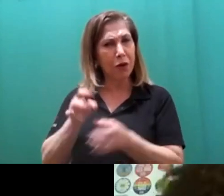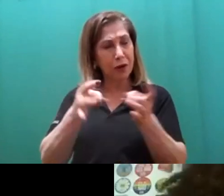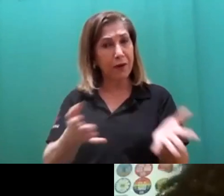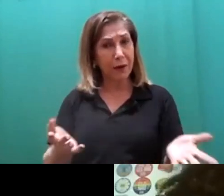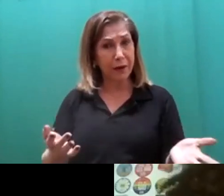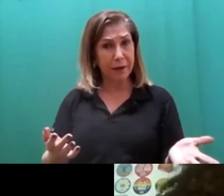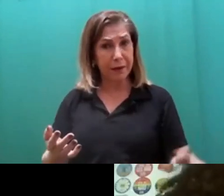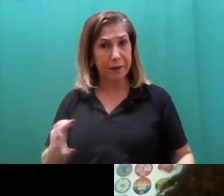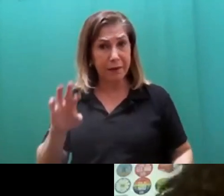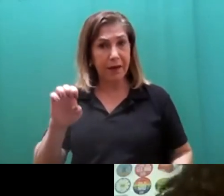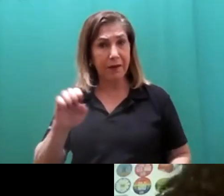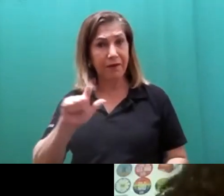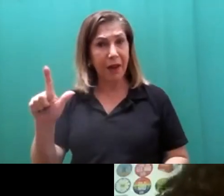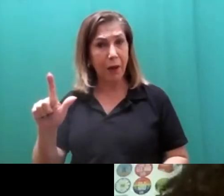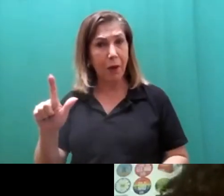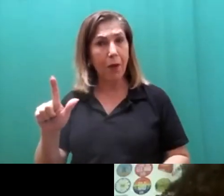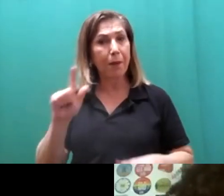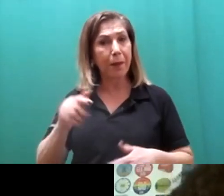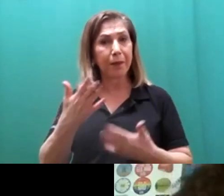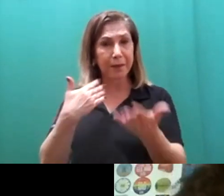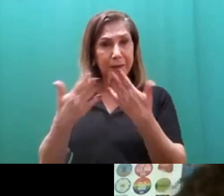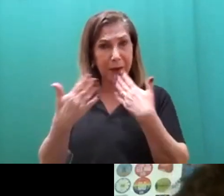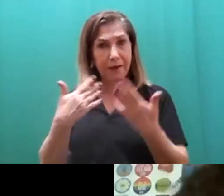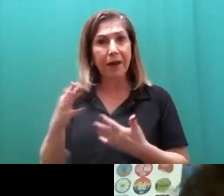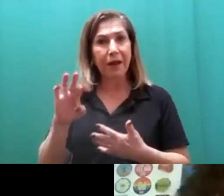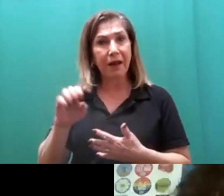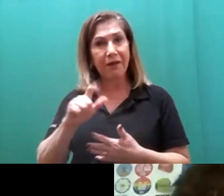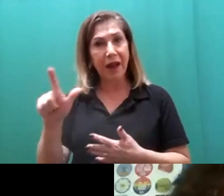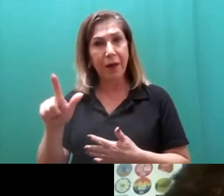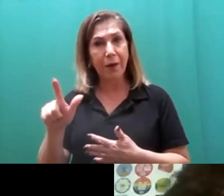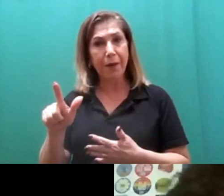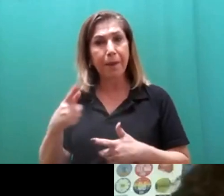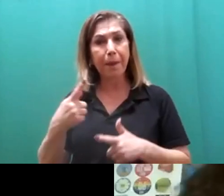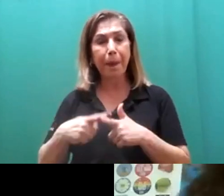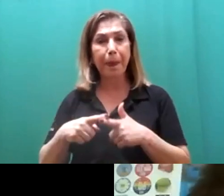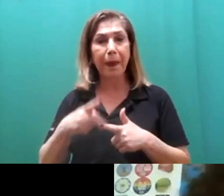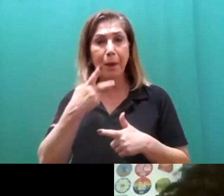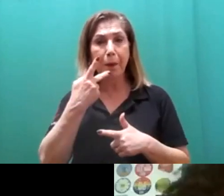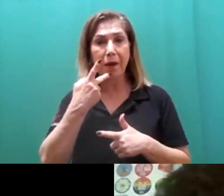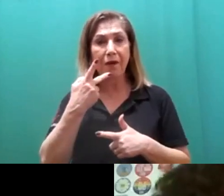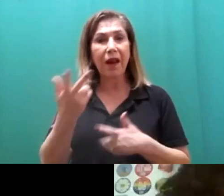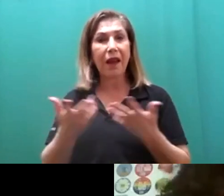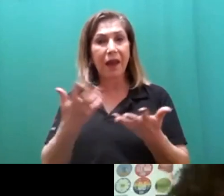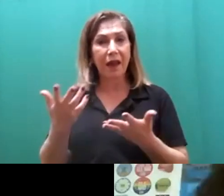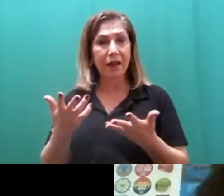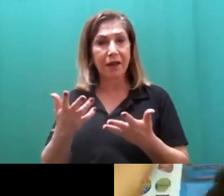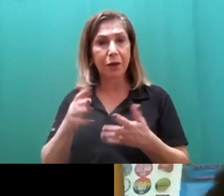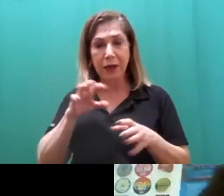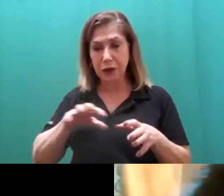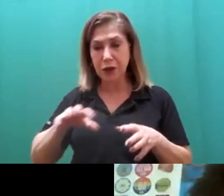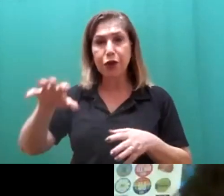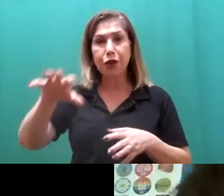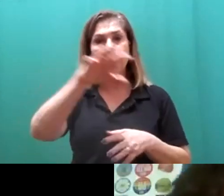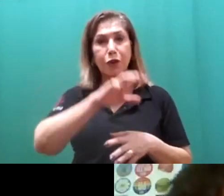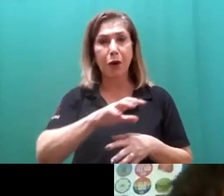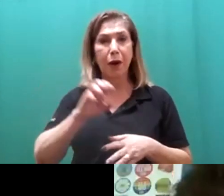eu acho ótimo a gente poder dialogar, porque o que eu estava falando de eurocentrismo não é geográfico, né, de estar na